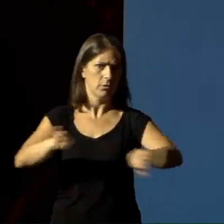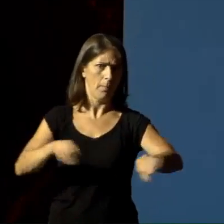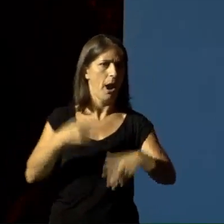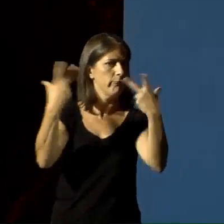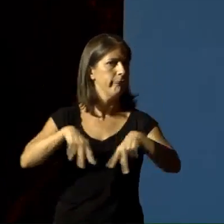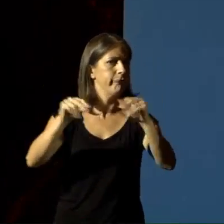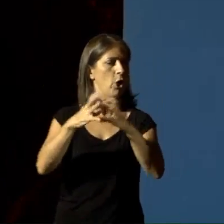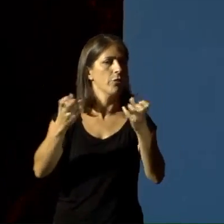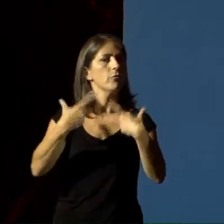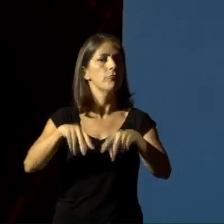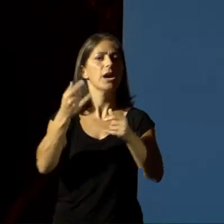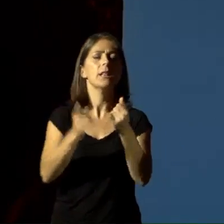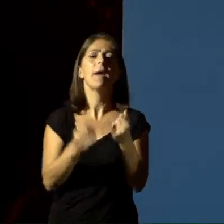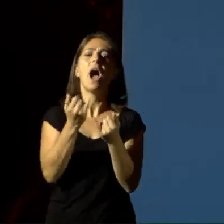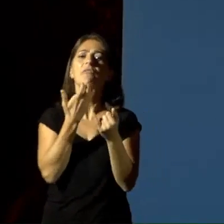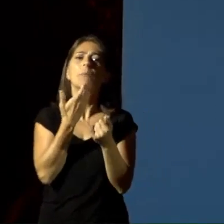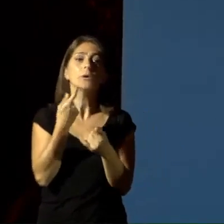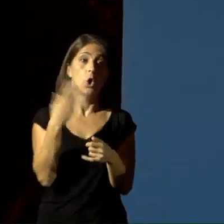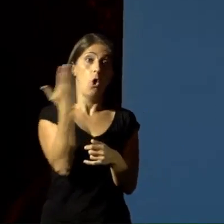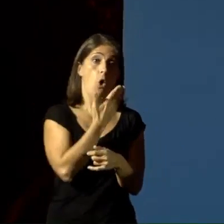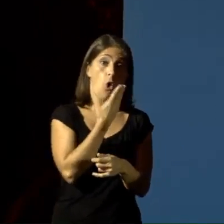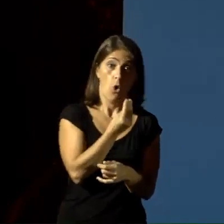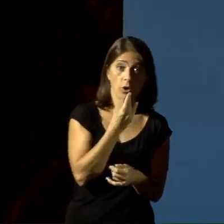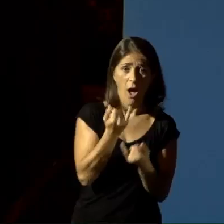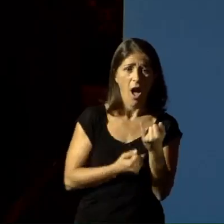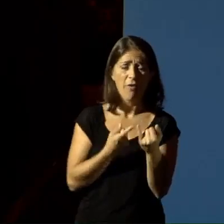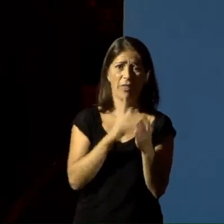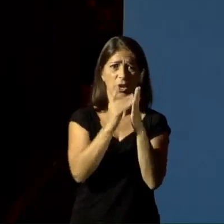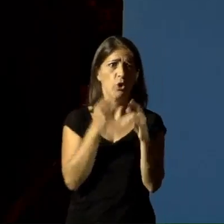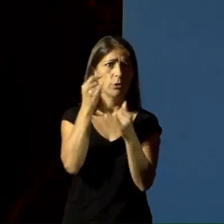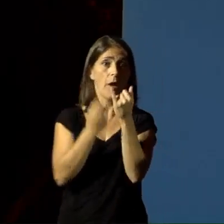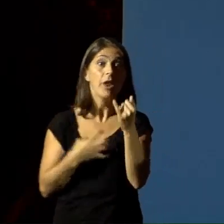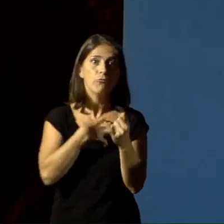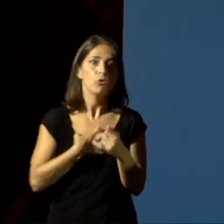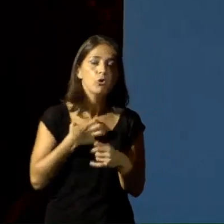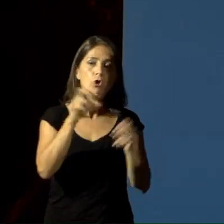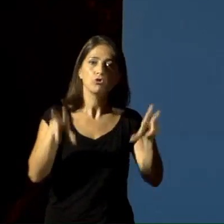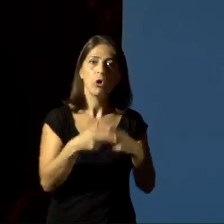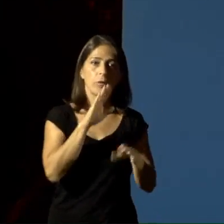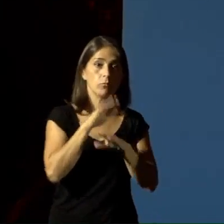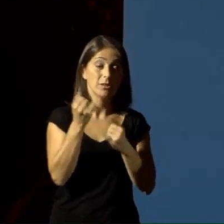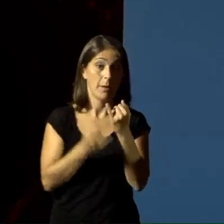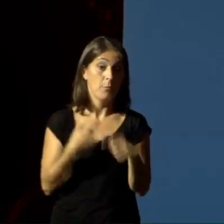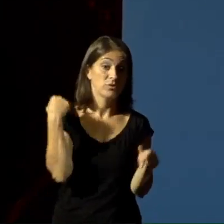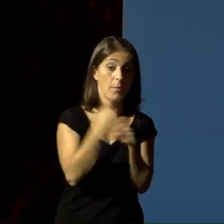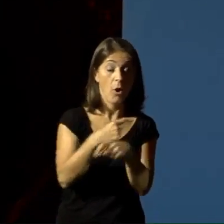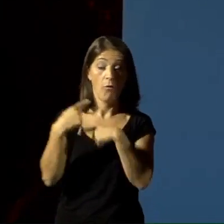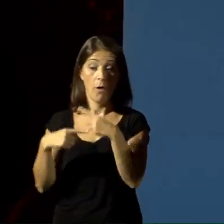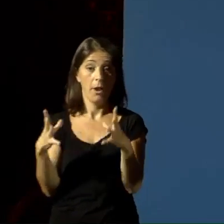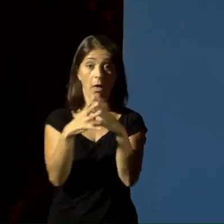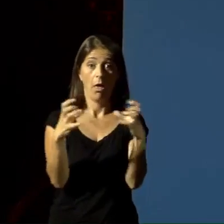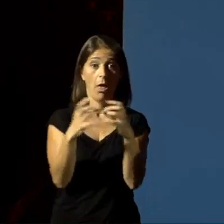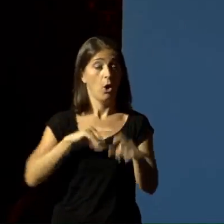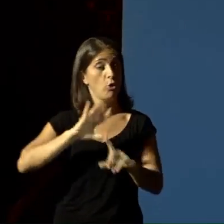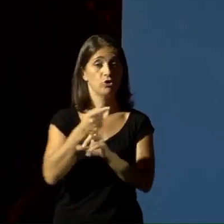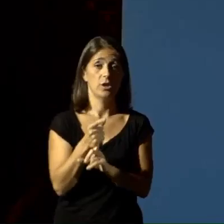de texto e modificaremos o decreto de comedores para que cumplan a función social e de conciliación da vida laboral e familiar.